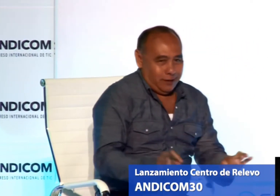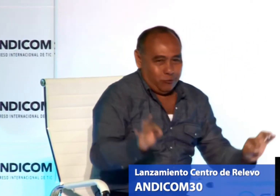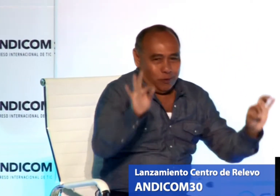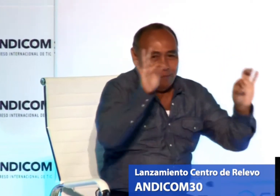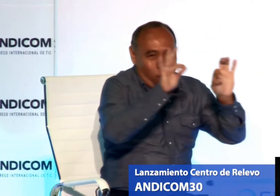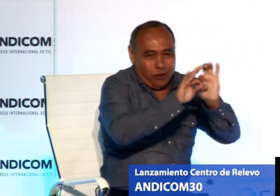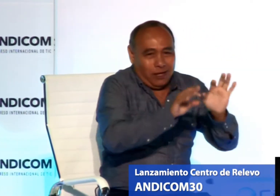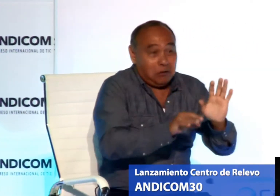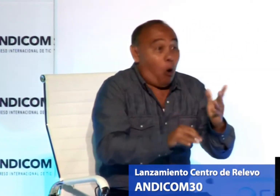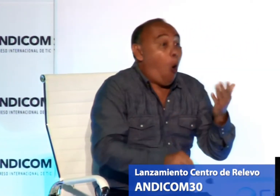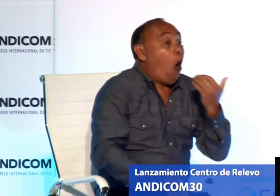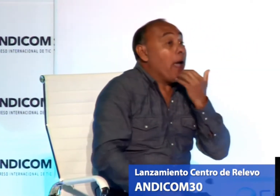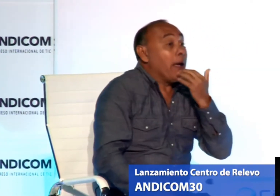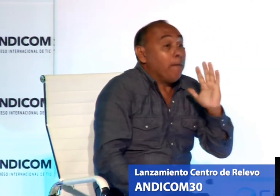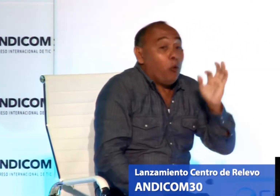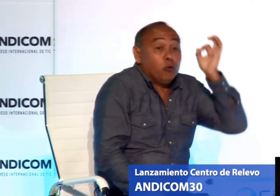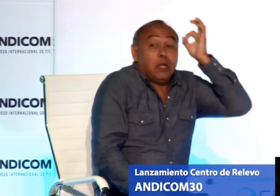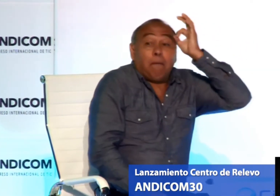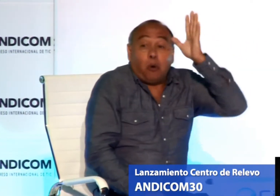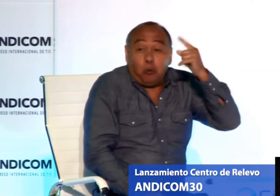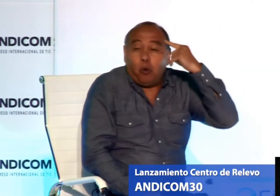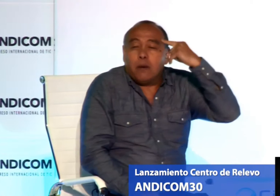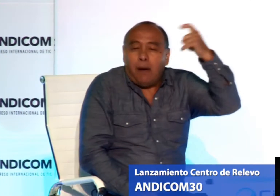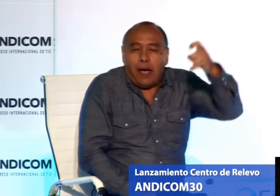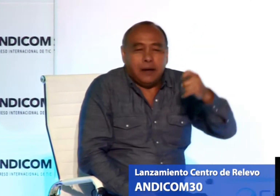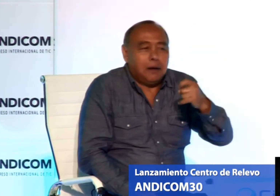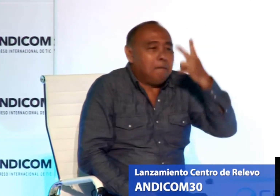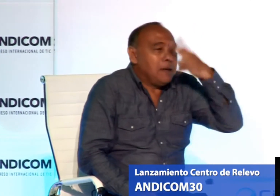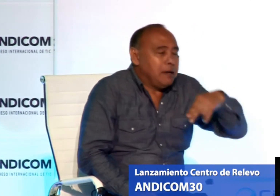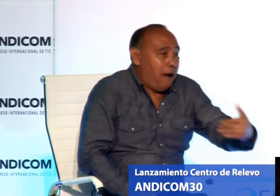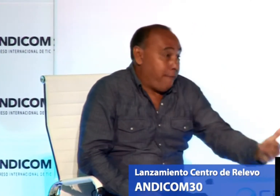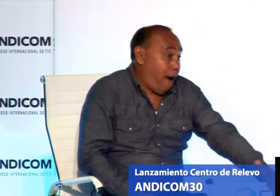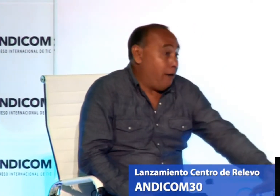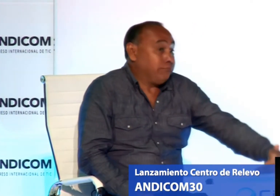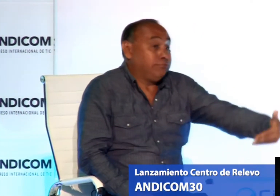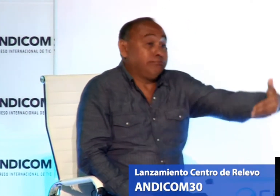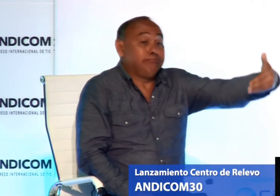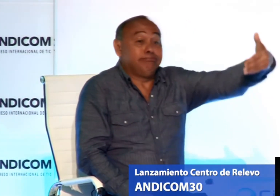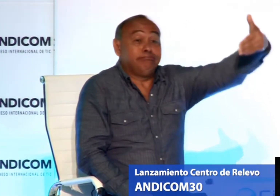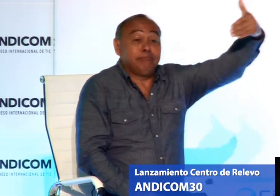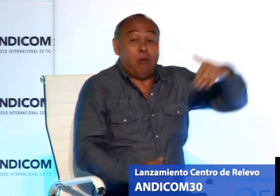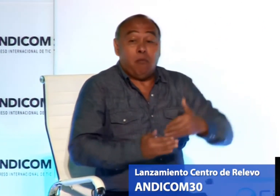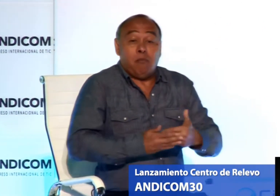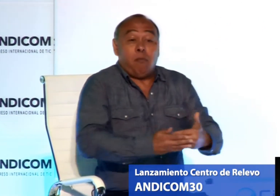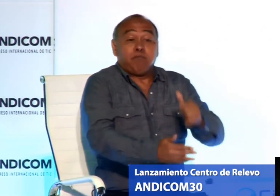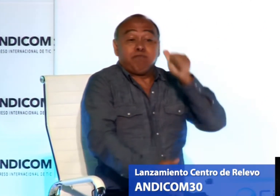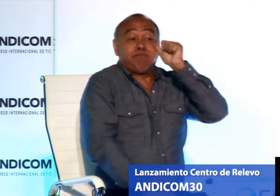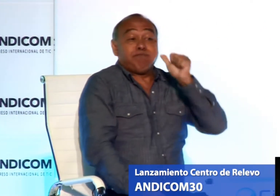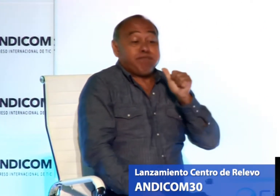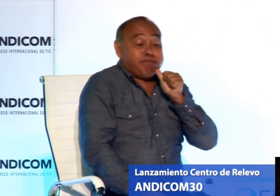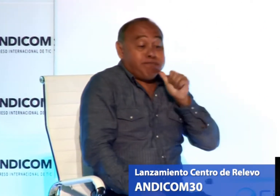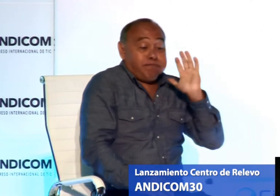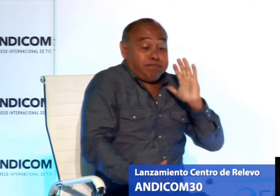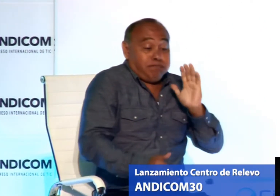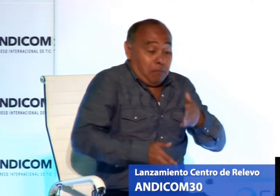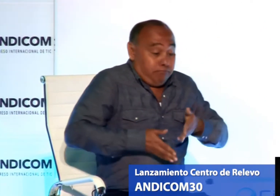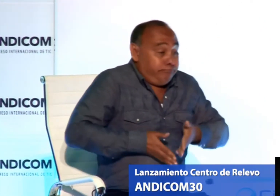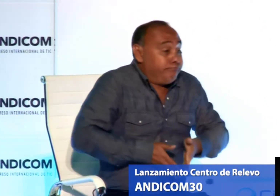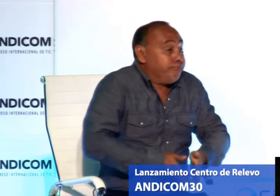llamada libremente. Y eso es muy importante para nosotros. O de pronto, no se sabe, mi hija ya está grande, cuando ya